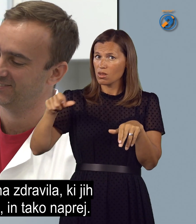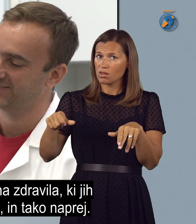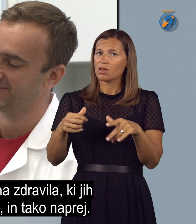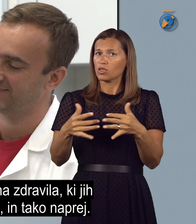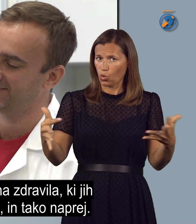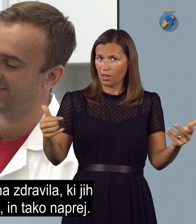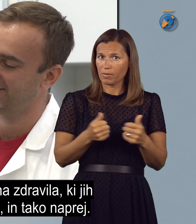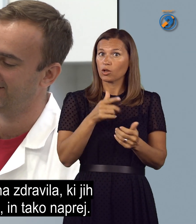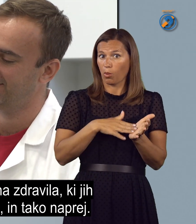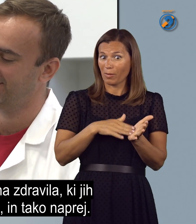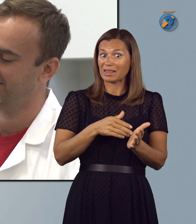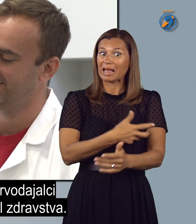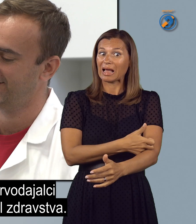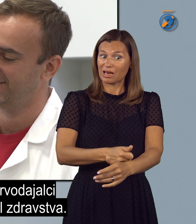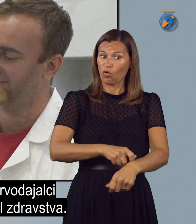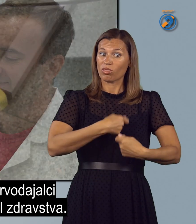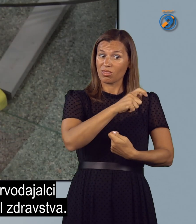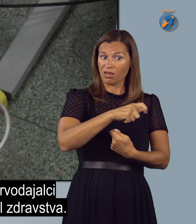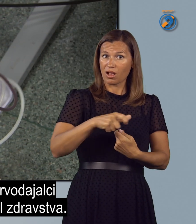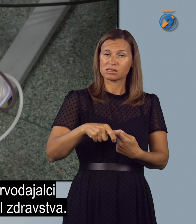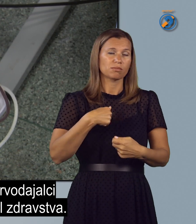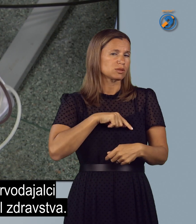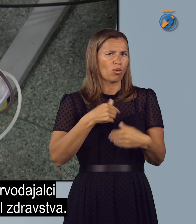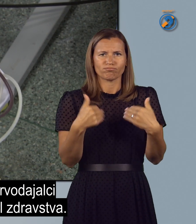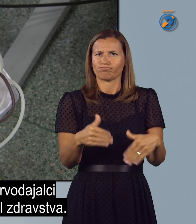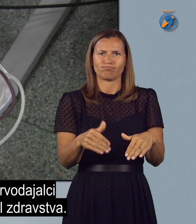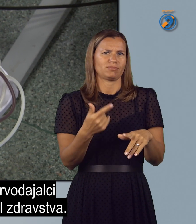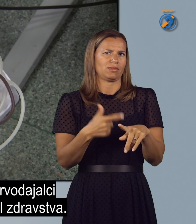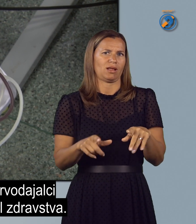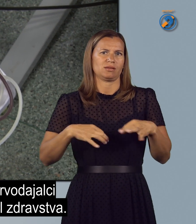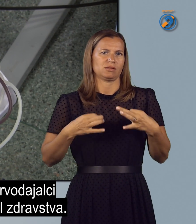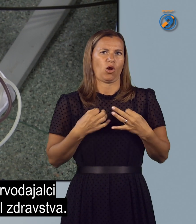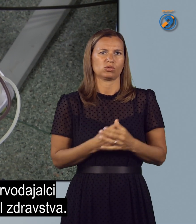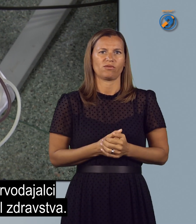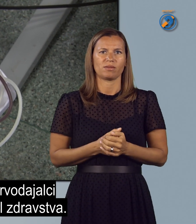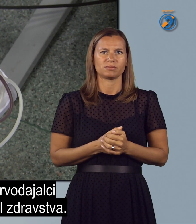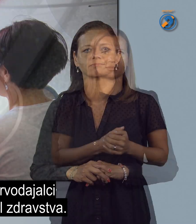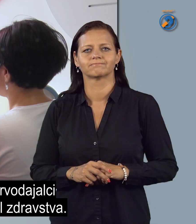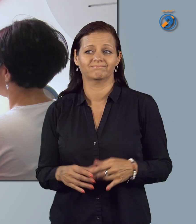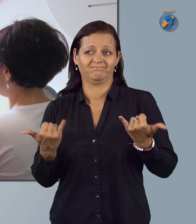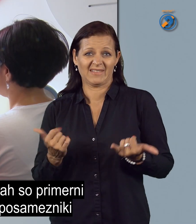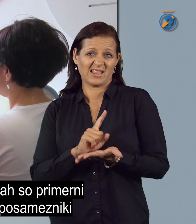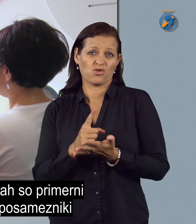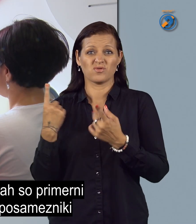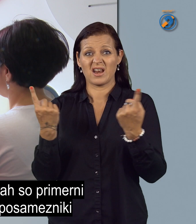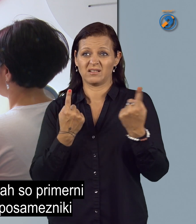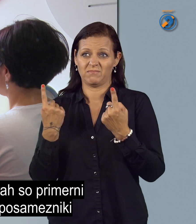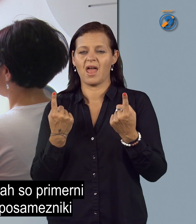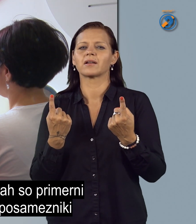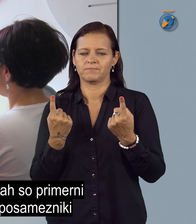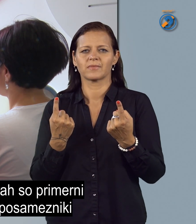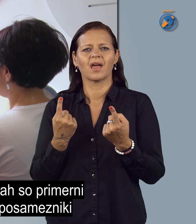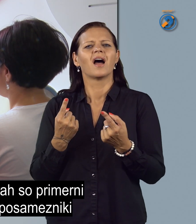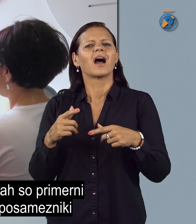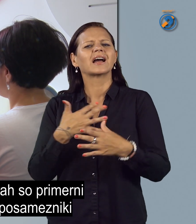rakavi bolniki in tako naprej. Torej smo krvodajalci nepogrešljiv del zdravstva. V trenutnih razmerah